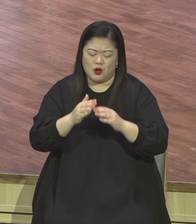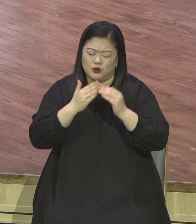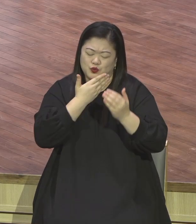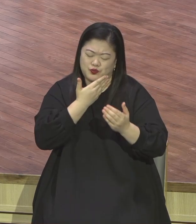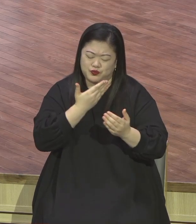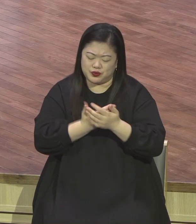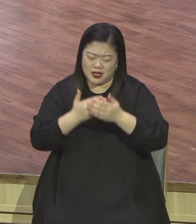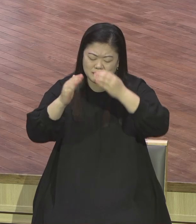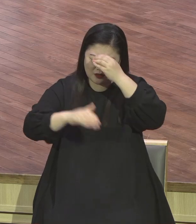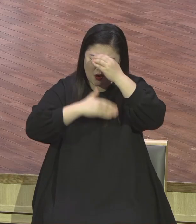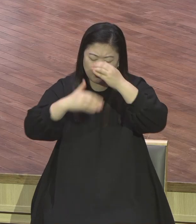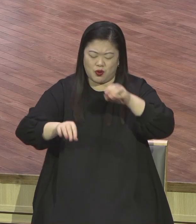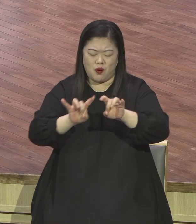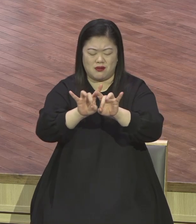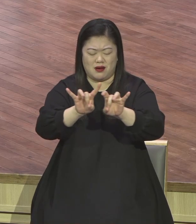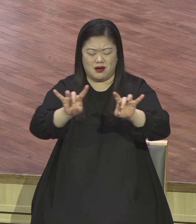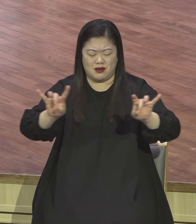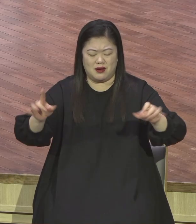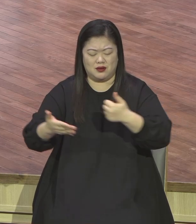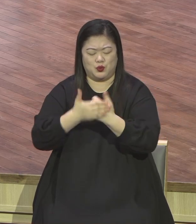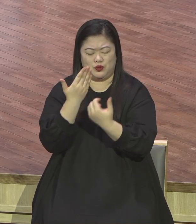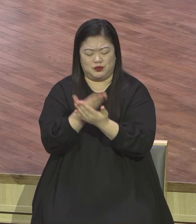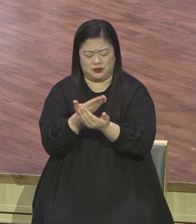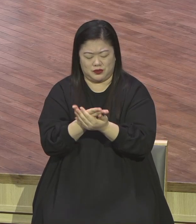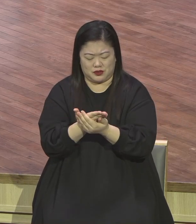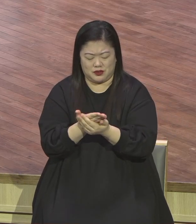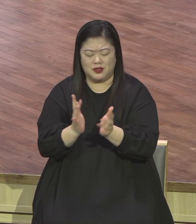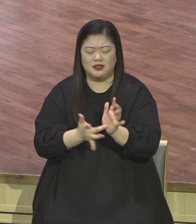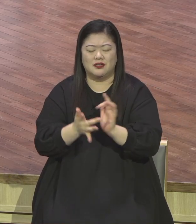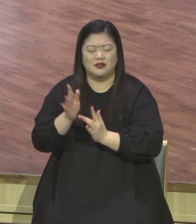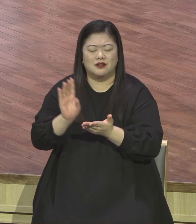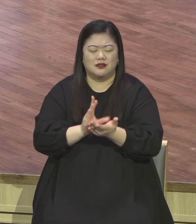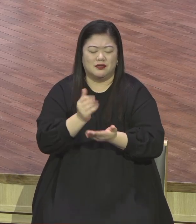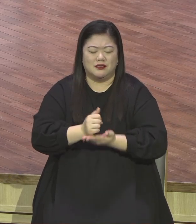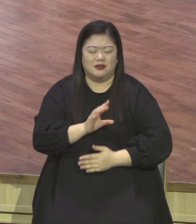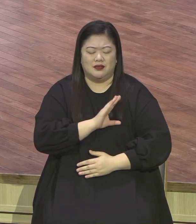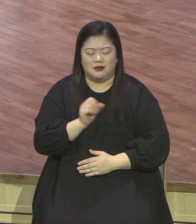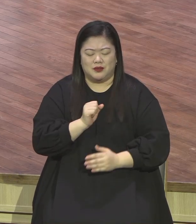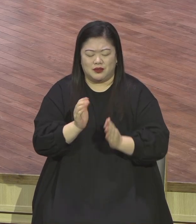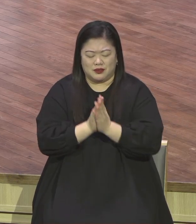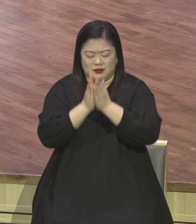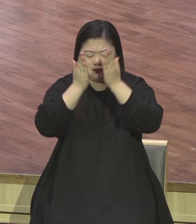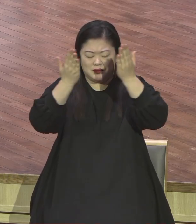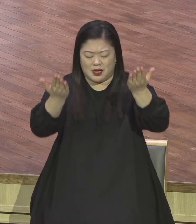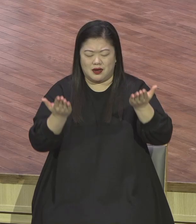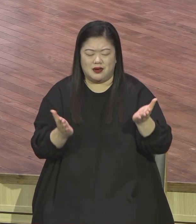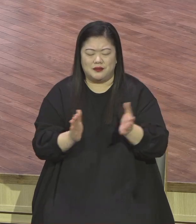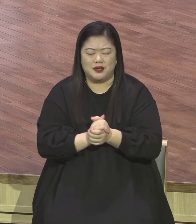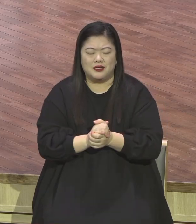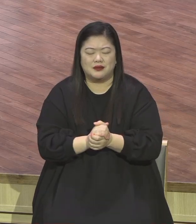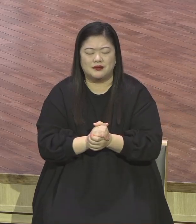되게 도와주옵소서 예수의 소름 받들어 기도합니다 아멘